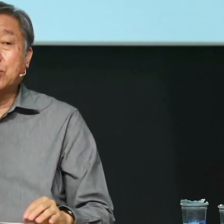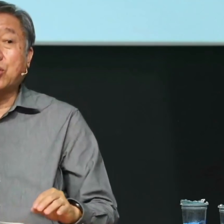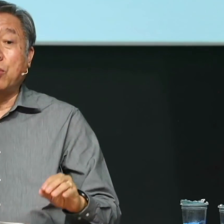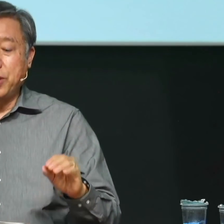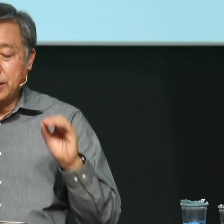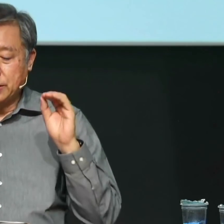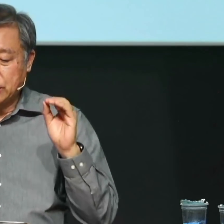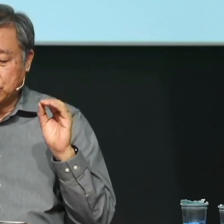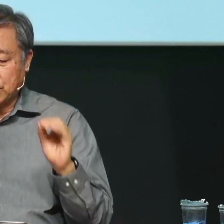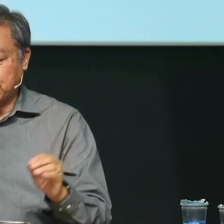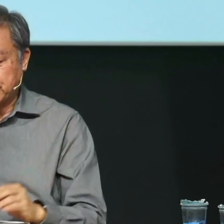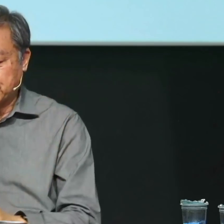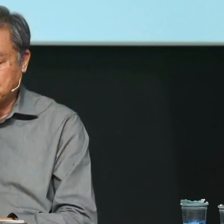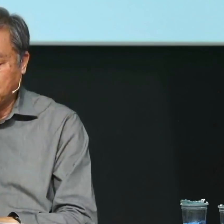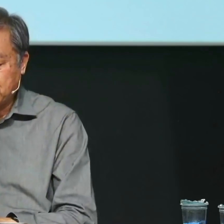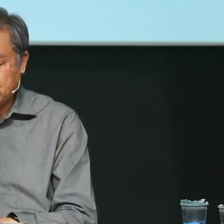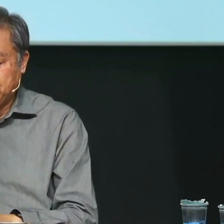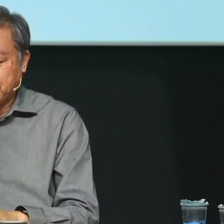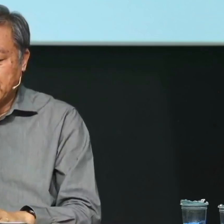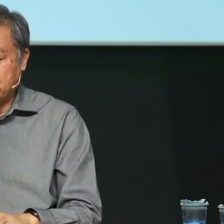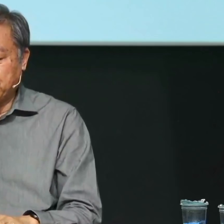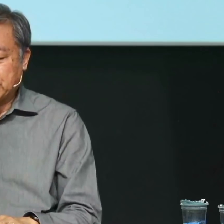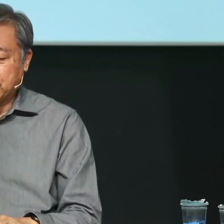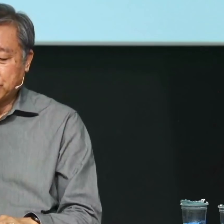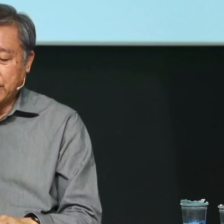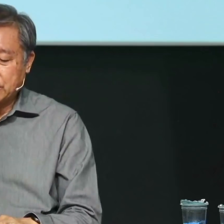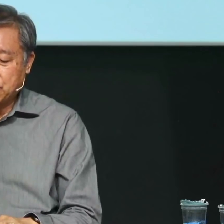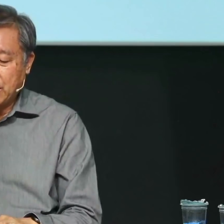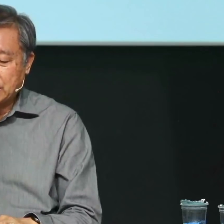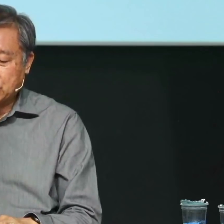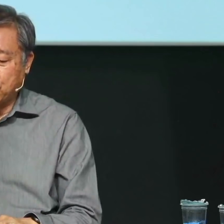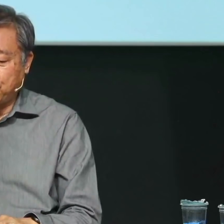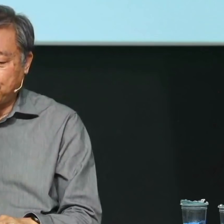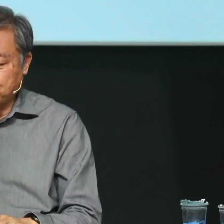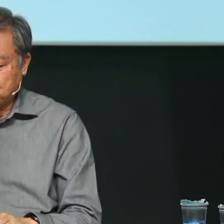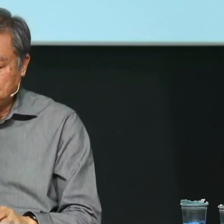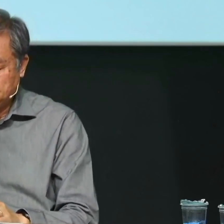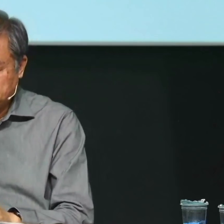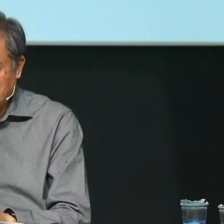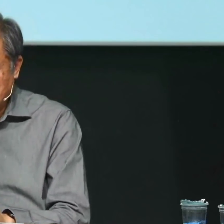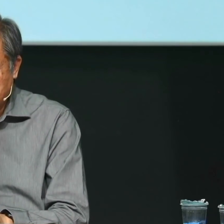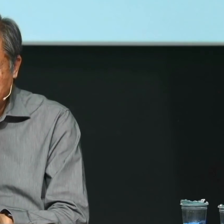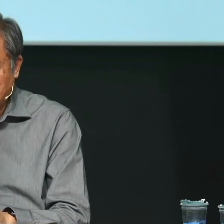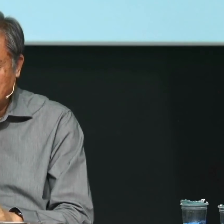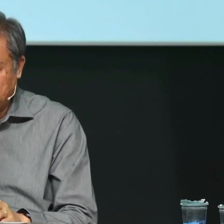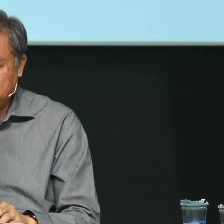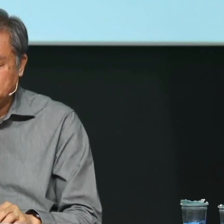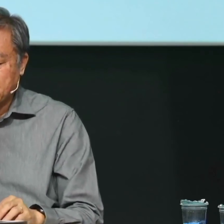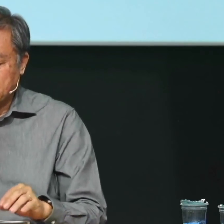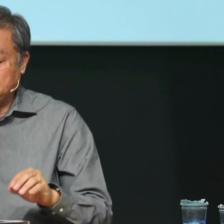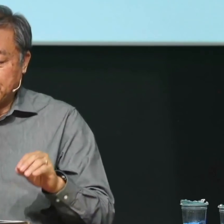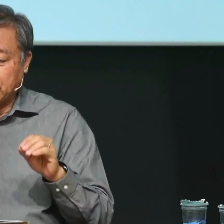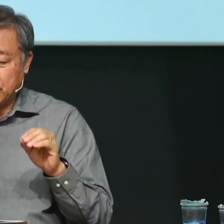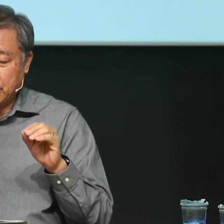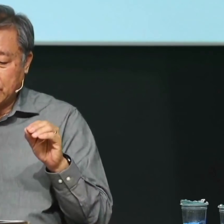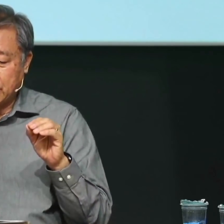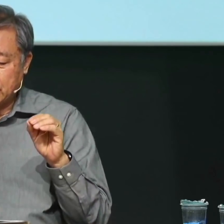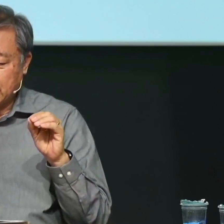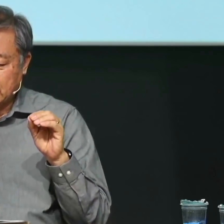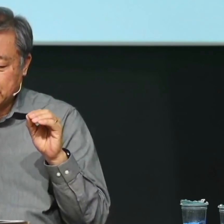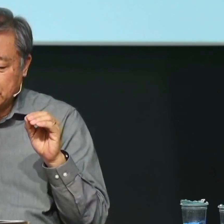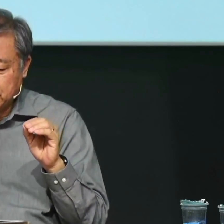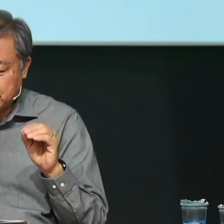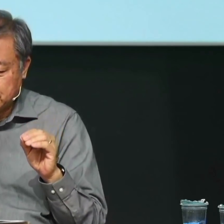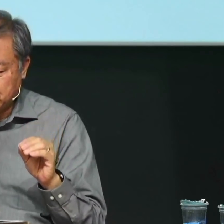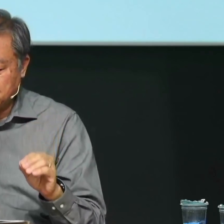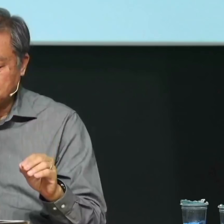podemos comer? Isso está no versículo 2. E no versículo 3, mas do fruto respondeu a mulher, não, perdão,